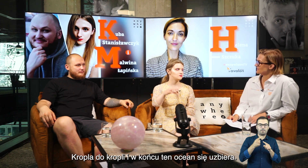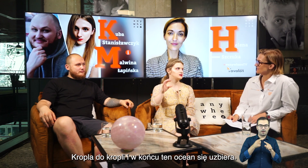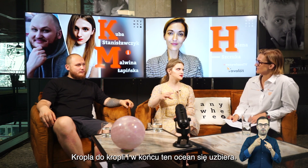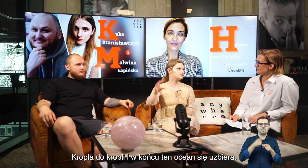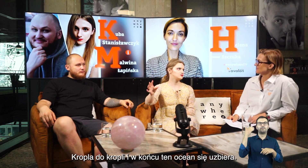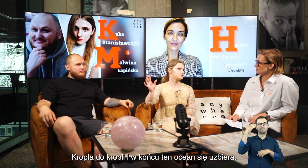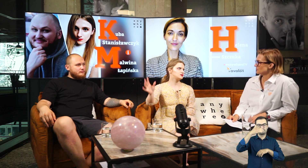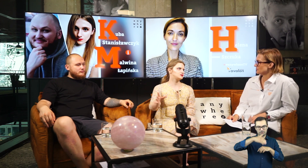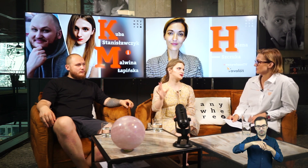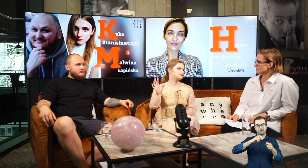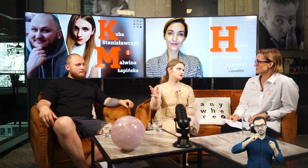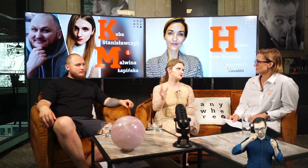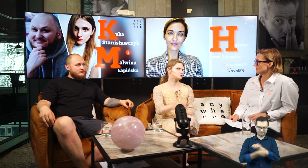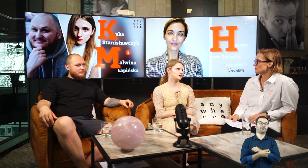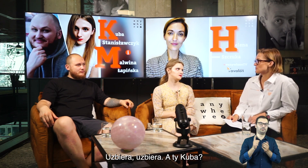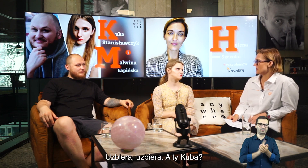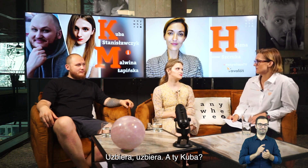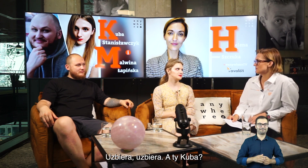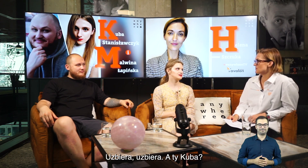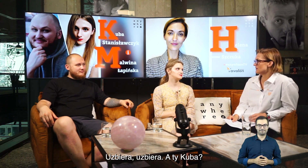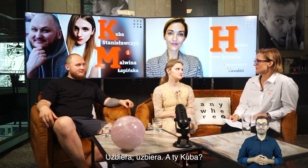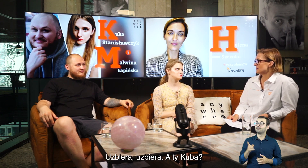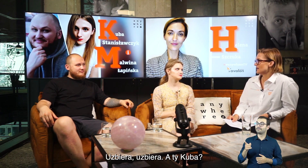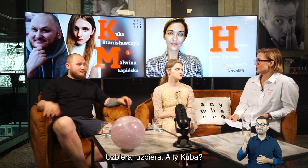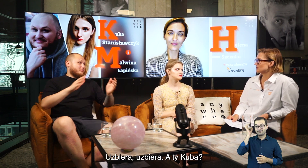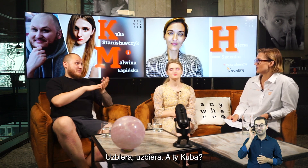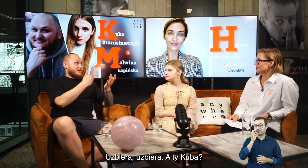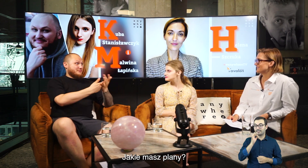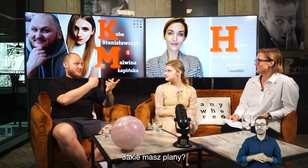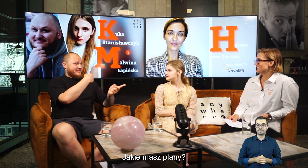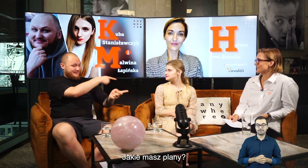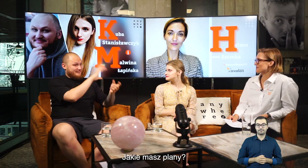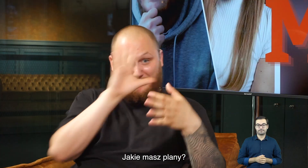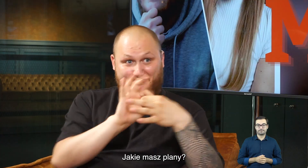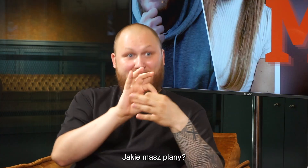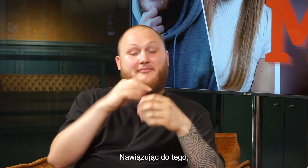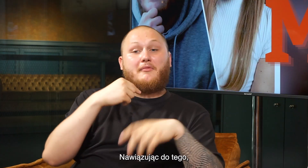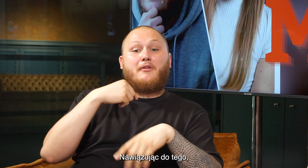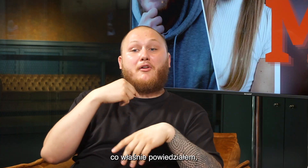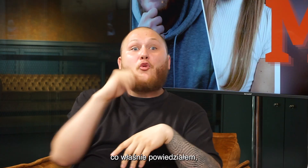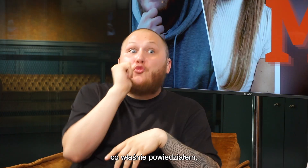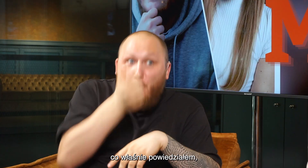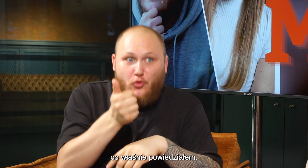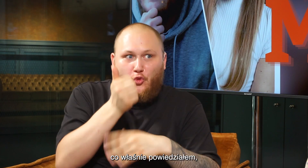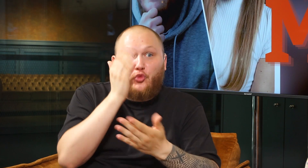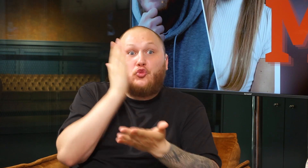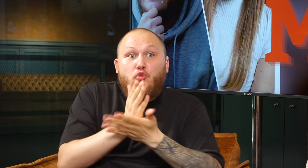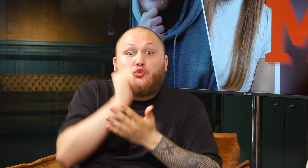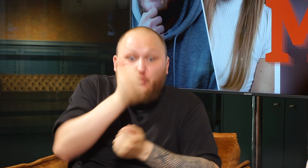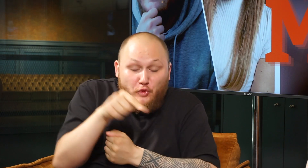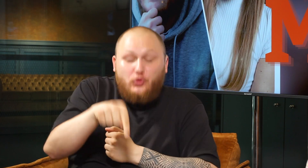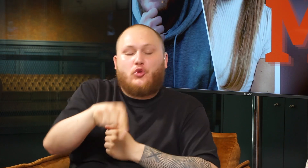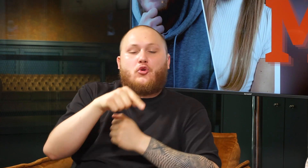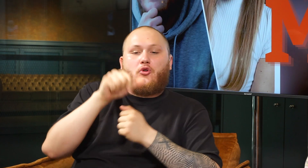do kropli i w końcu ten ocean się uzbiera. Uzbiera. Tak. A ty, Kuba? Jakie no, masz plany? No, nawiązując do tego, co właśnie powiedziała Malwina,